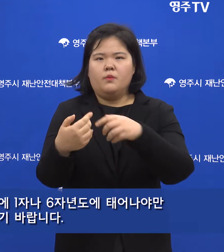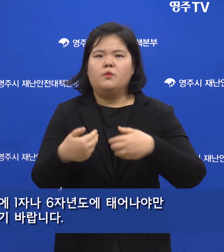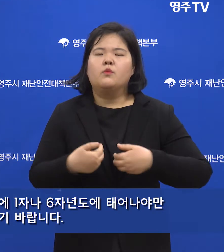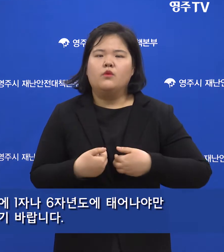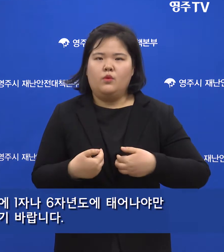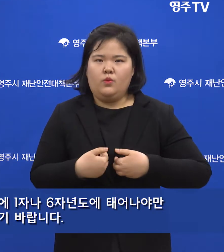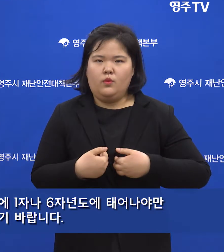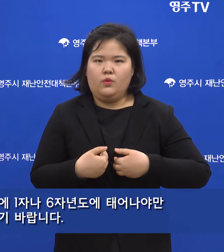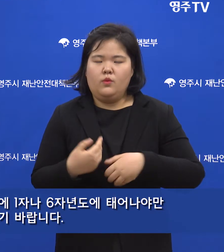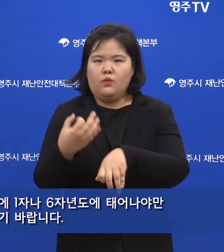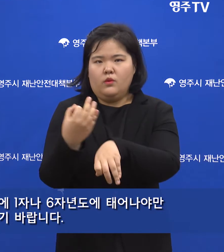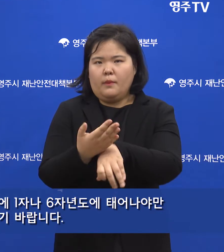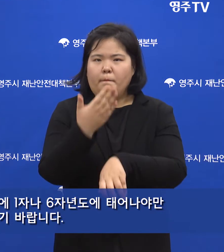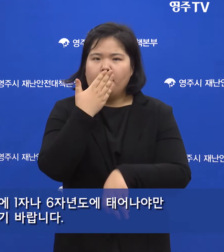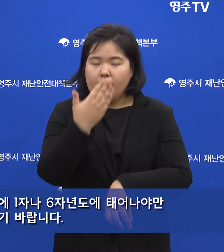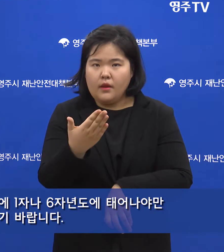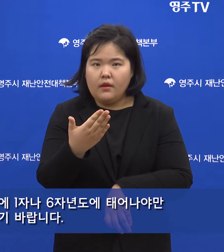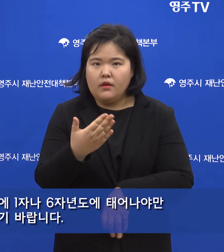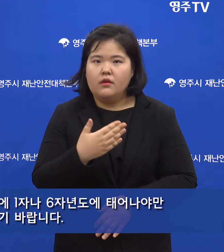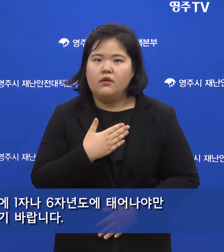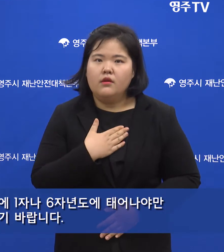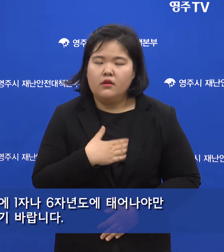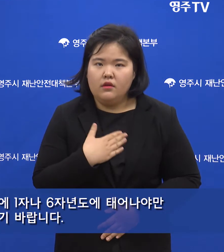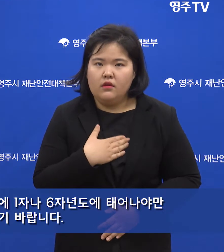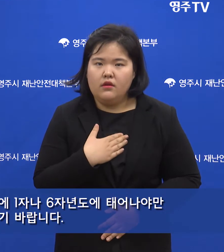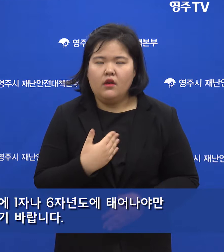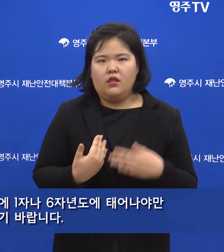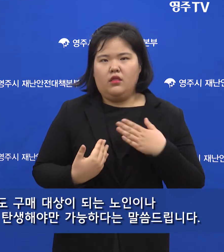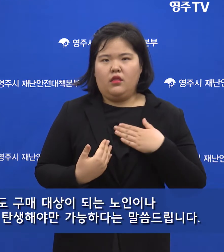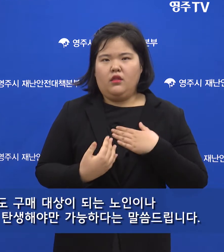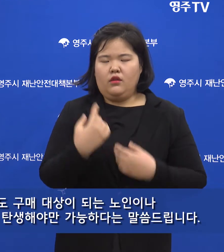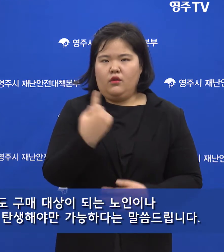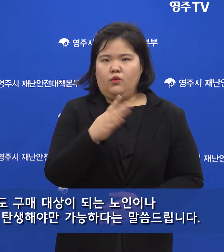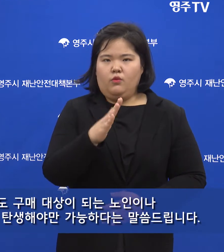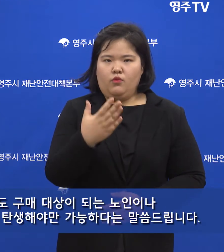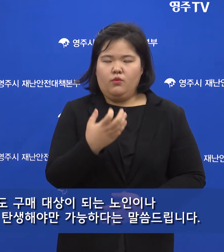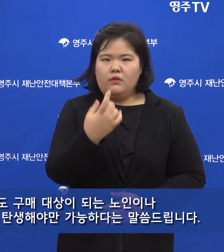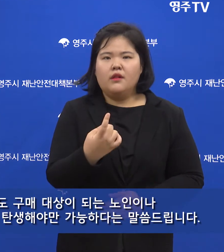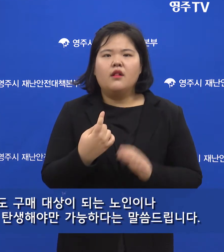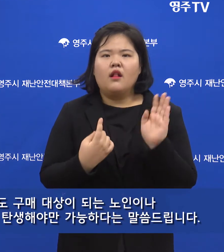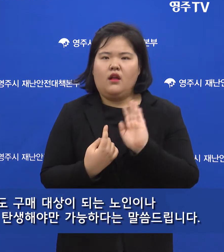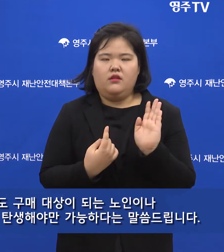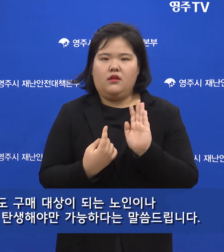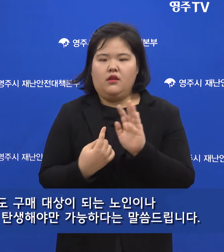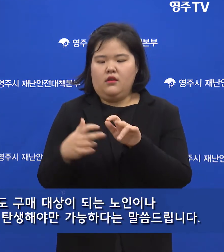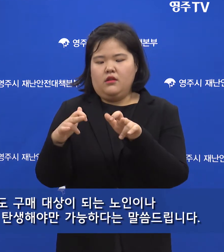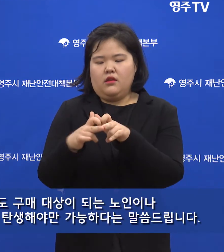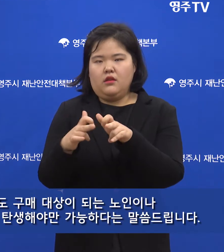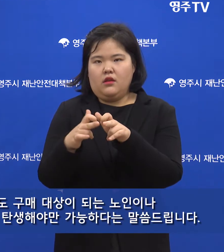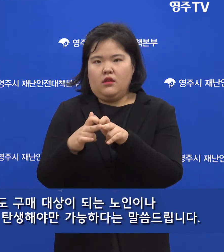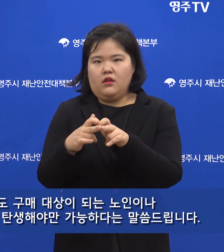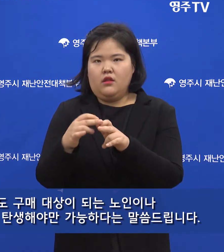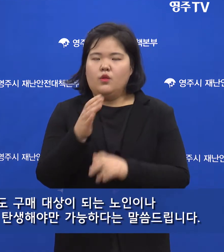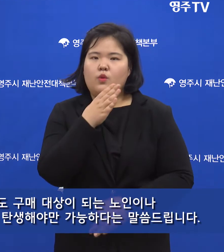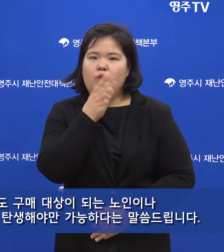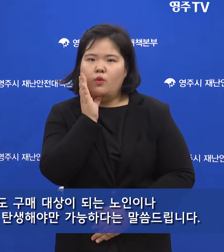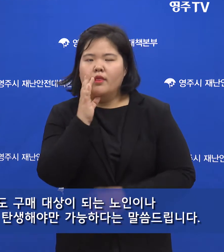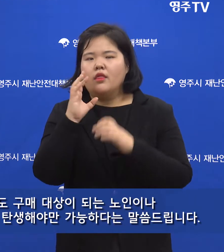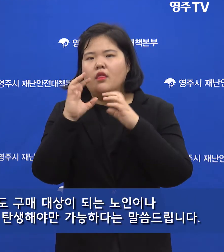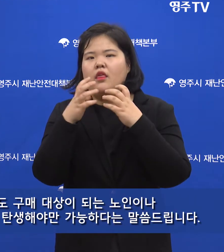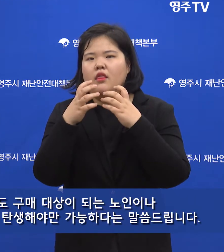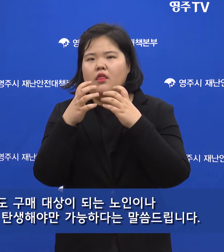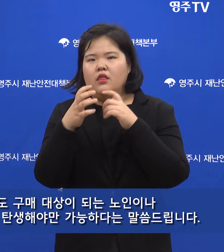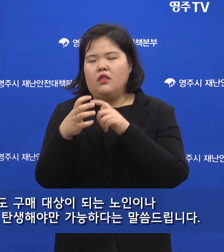태어나야만 구매가 된다는 사실을 인지해 주시기 바랍니다. 그러니까 구매자는 그런